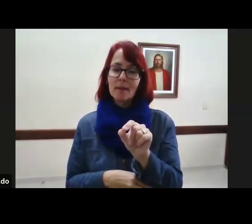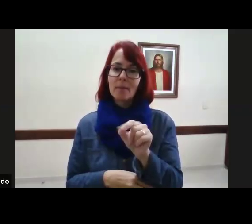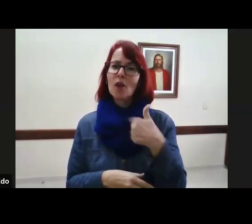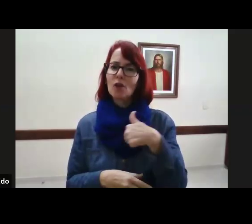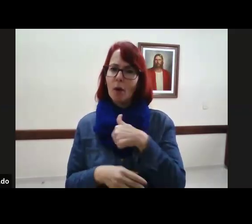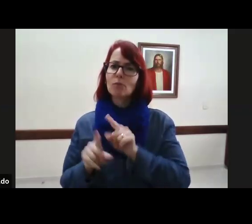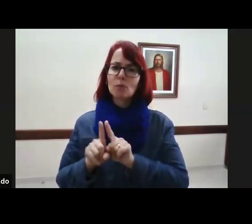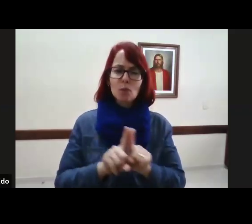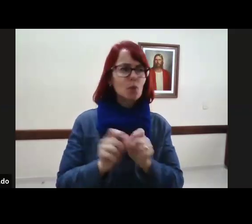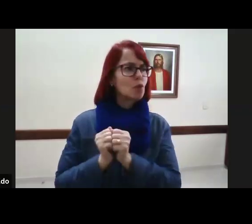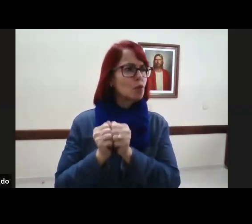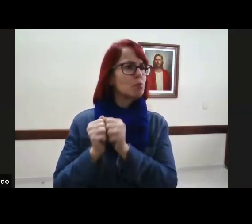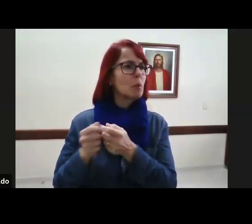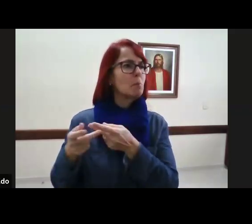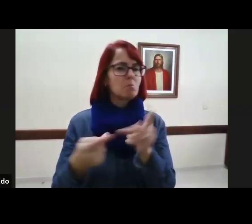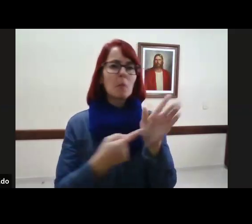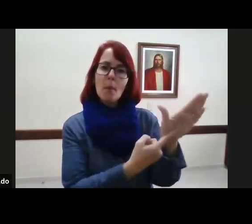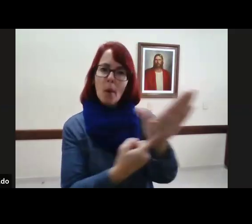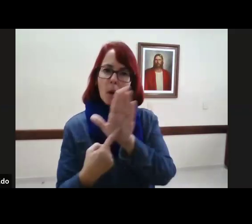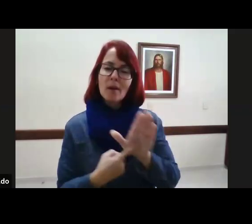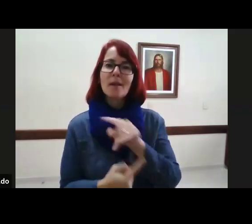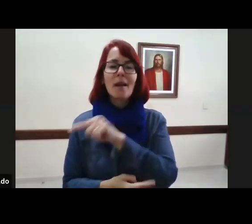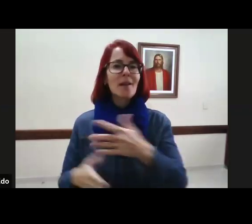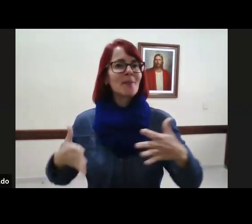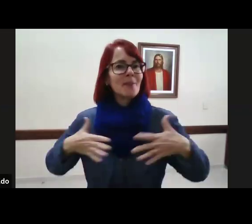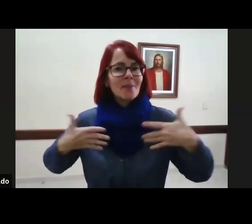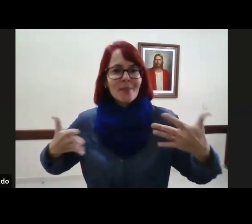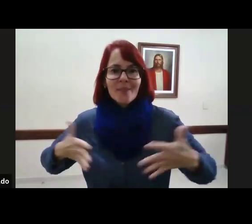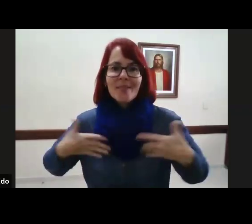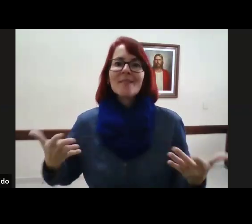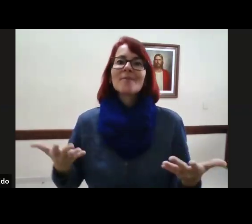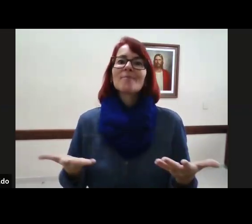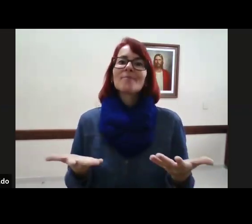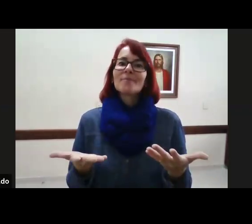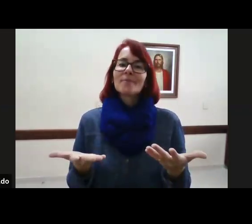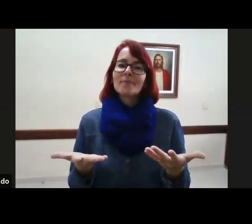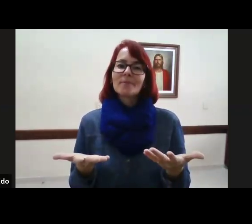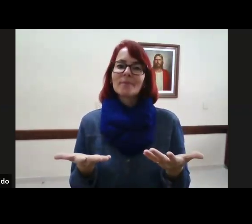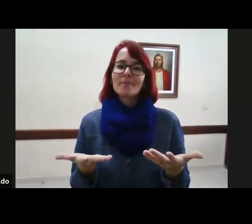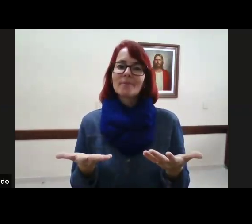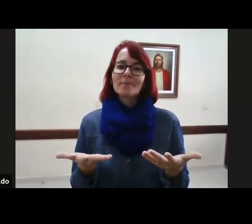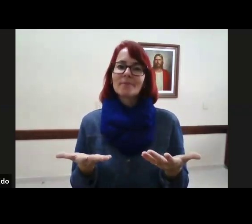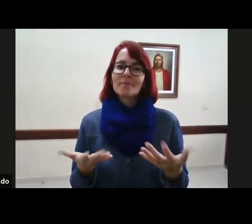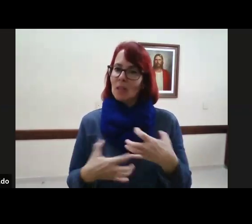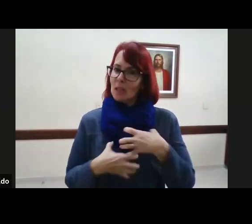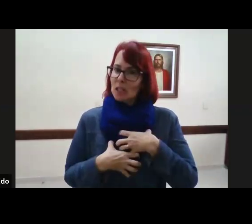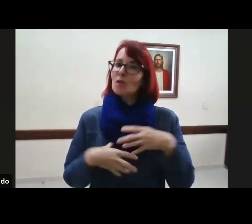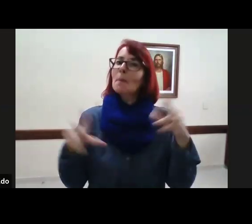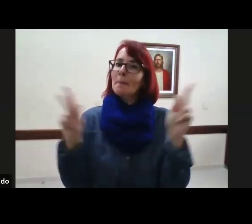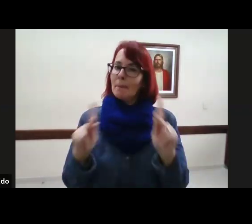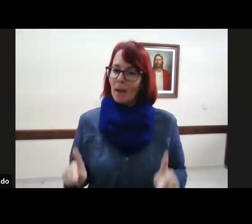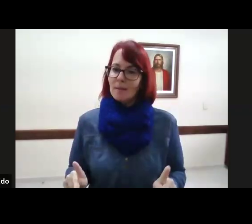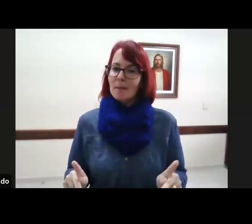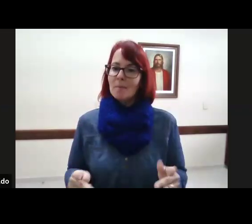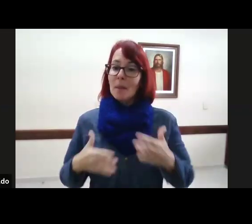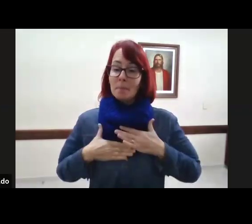um momento muito bom. E que ele estava muito feliz, ele estava muito. Ele sentiu muita paz naquele tour. E para mim foi